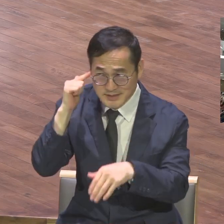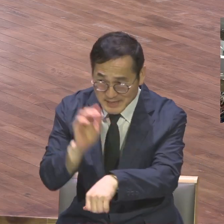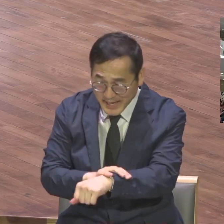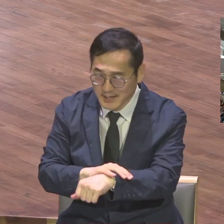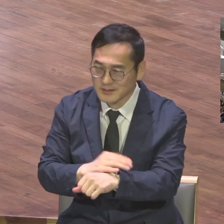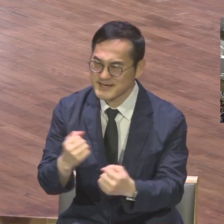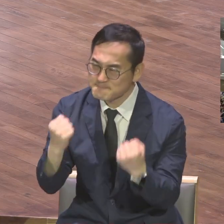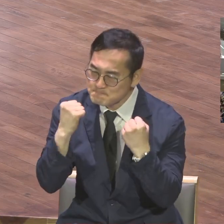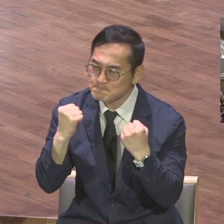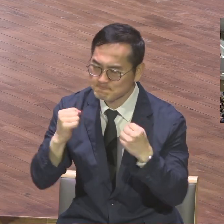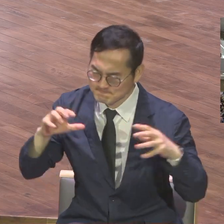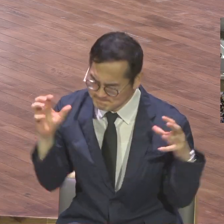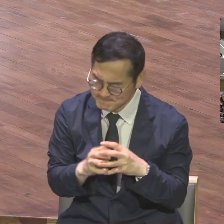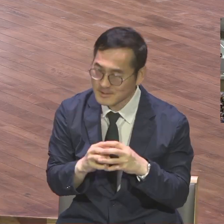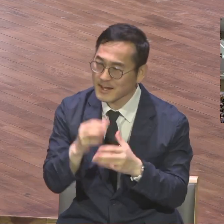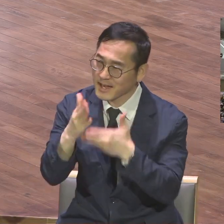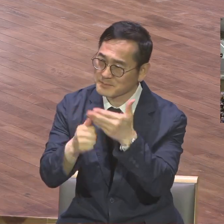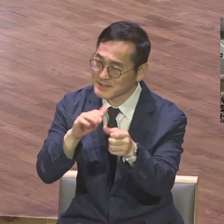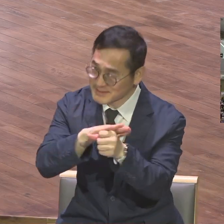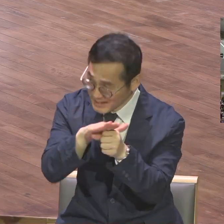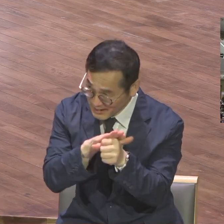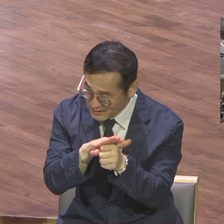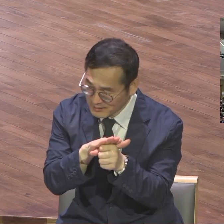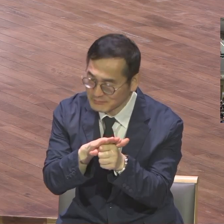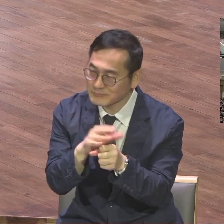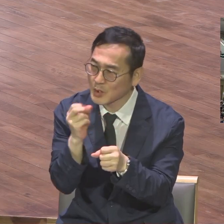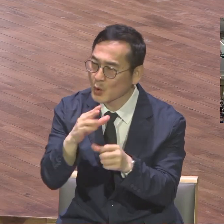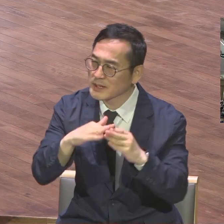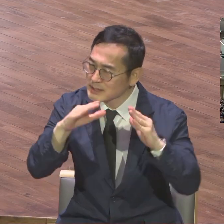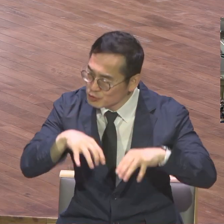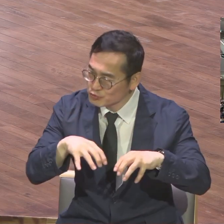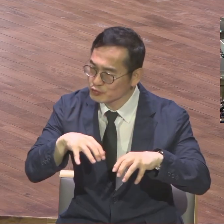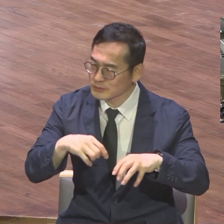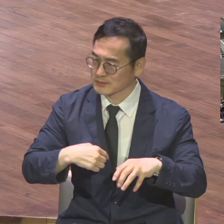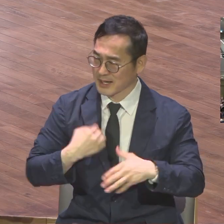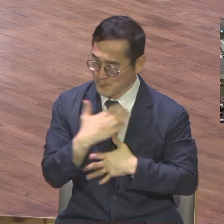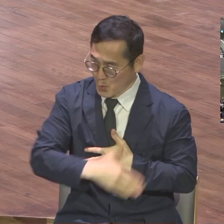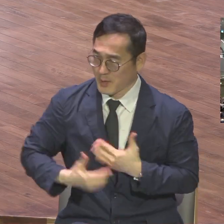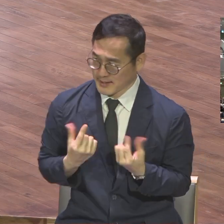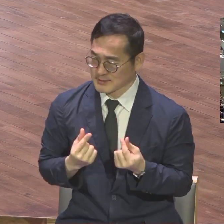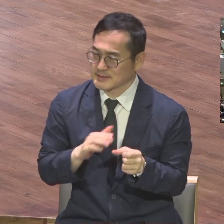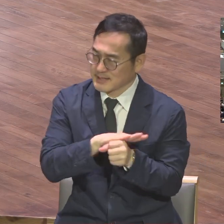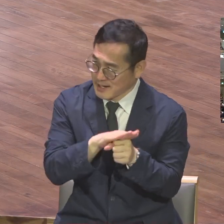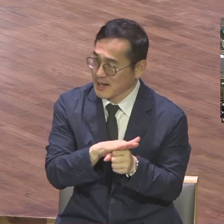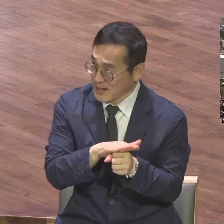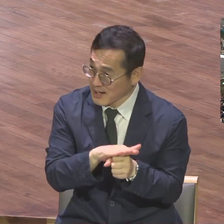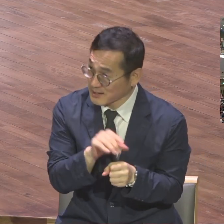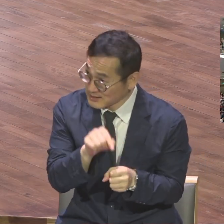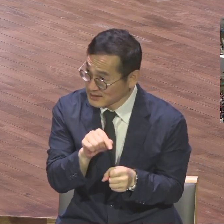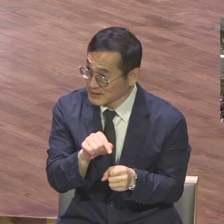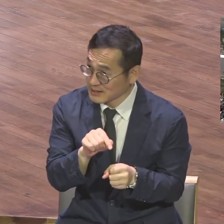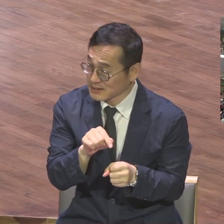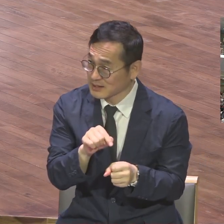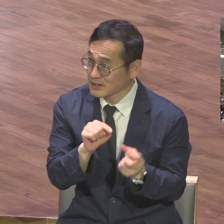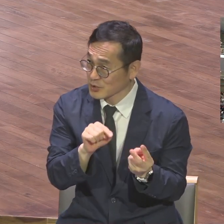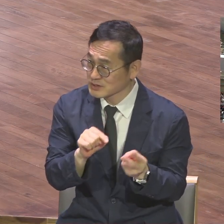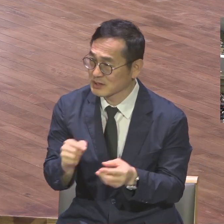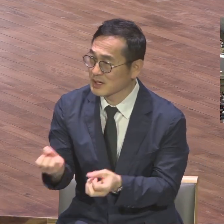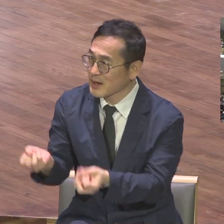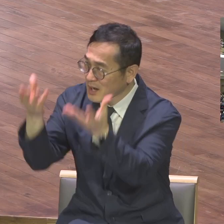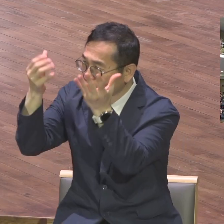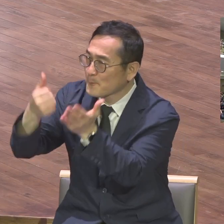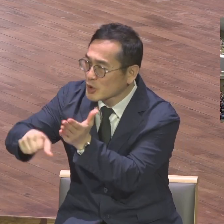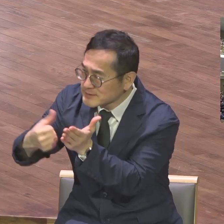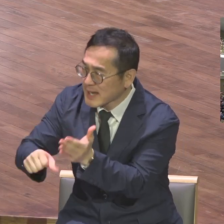다하고 힘을 다하여 하나님을 사랑한 것과 또 이웃을 자기 자신과 같이 사랑한 것이 전체로 드리는 모든